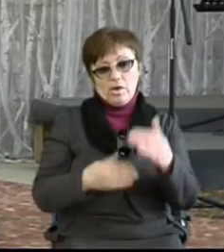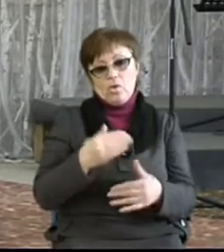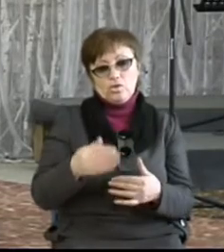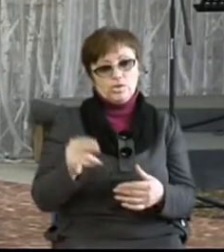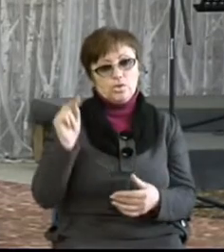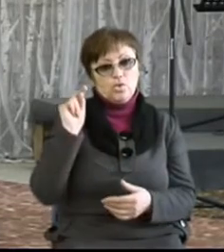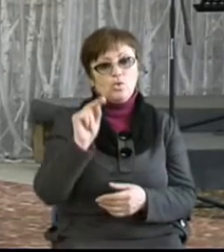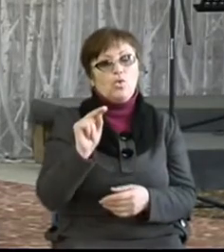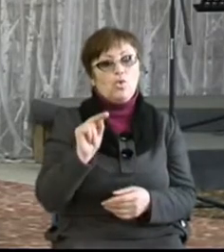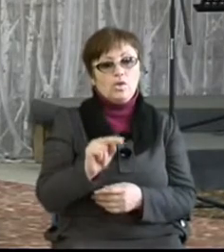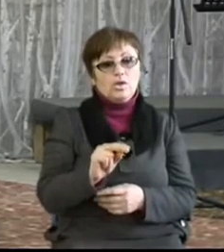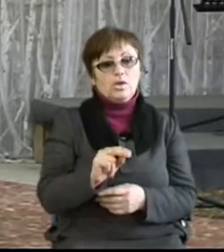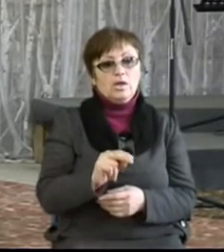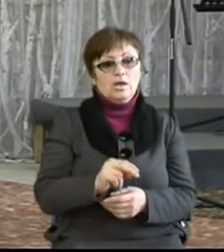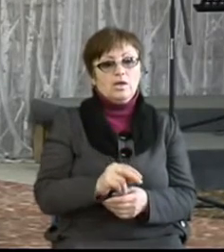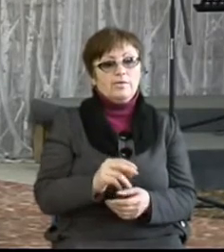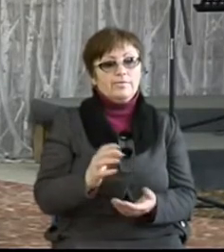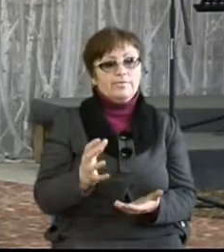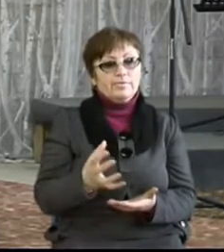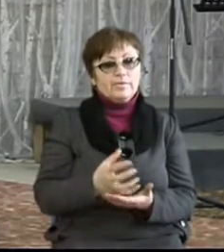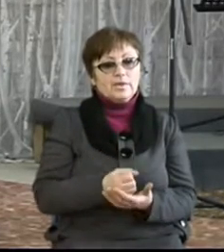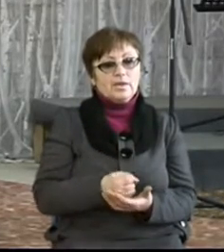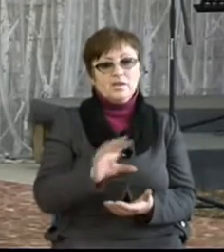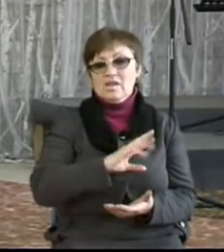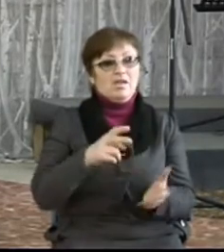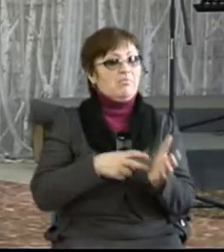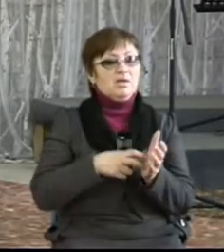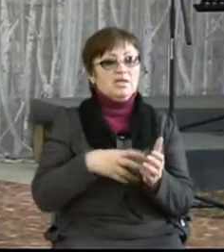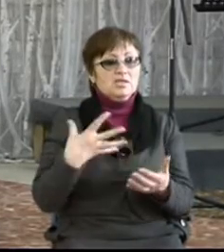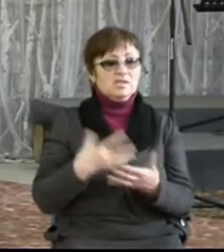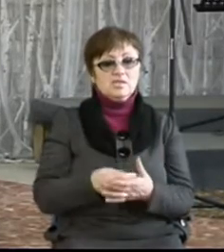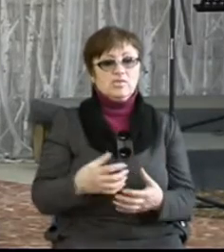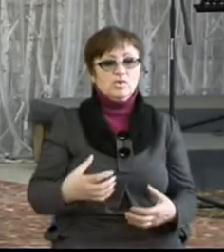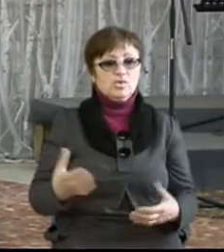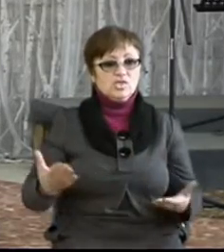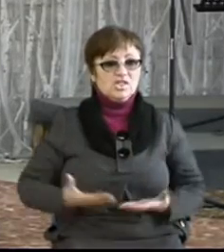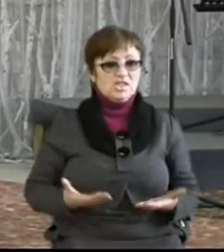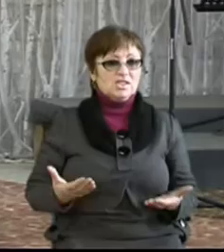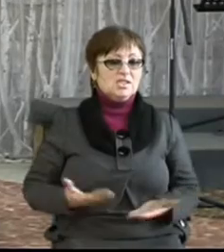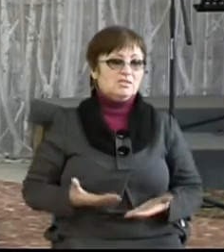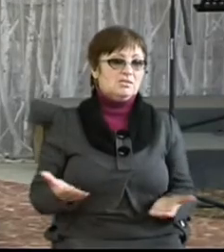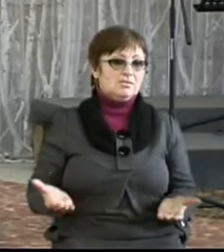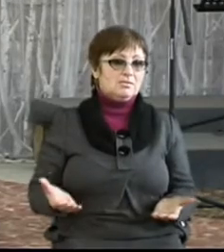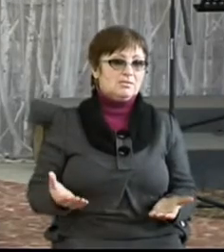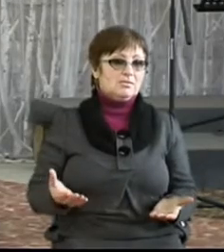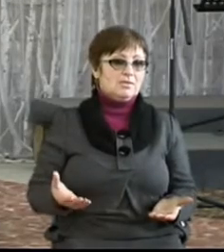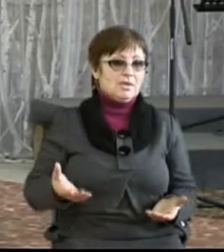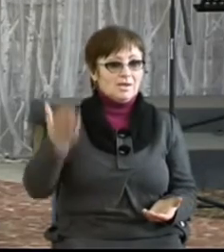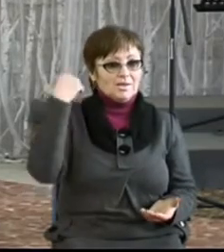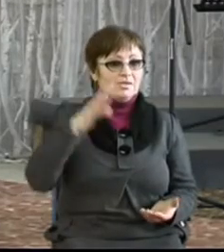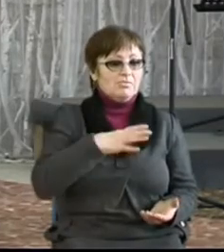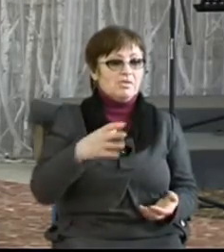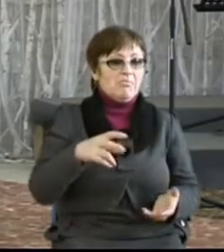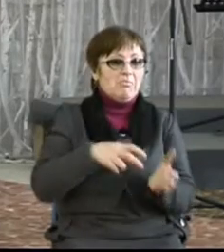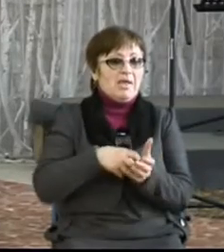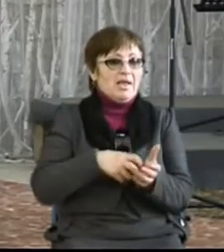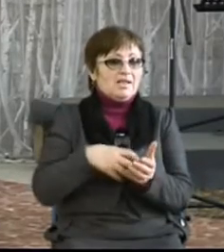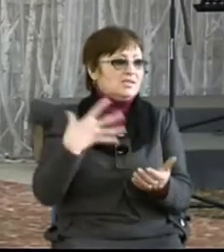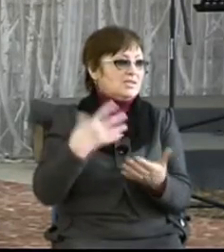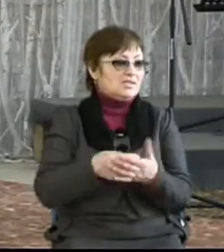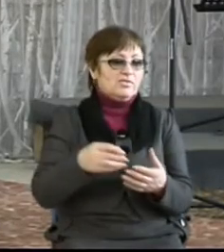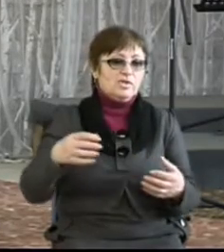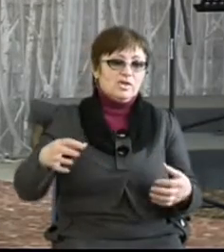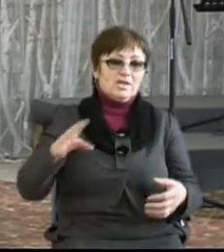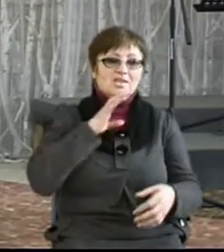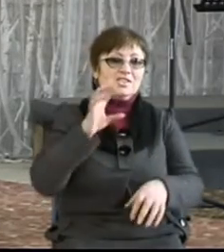урок, относительно того, что он не боится за свою жизнь. И Бог проводит его опять по-новому